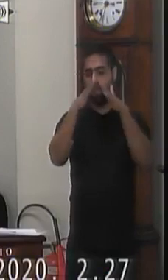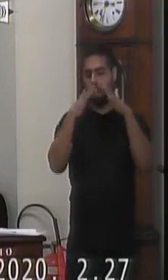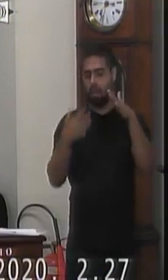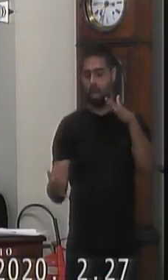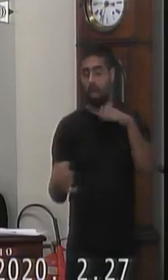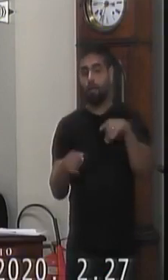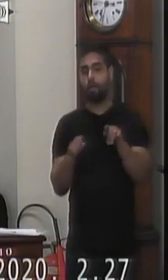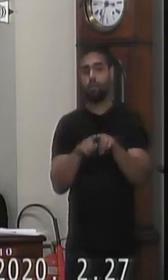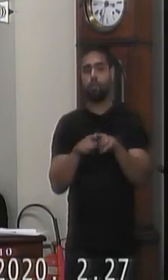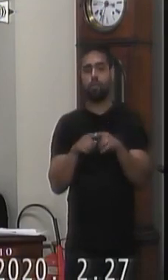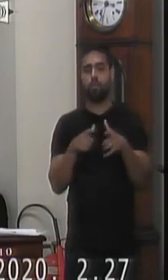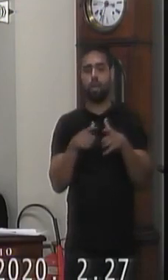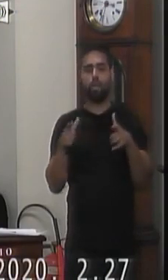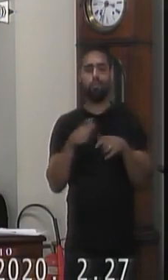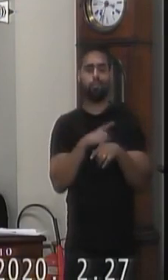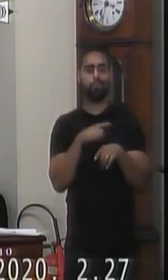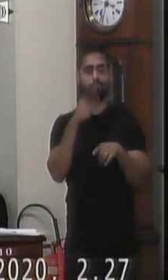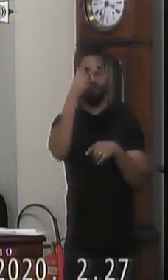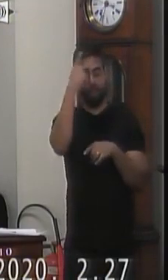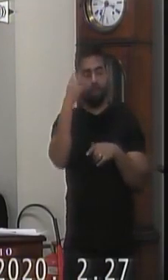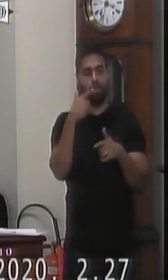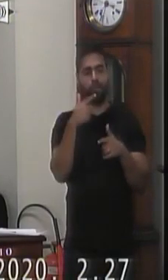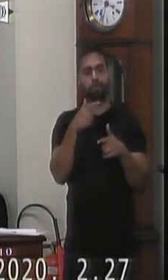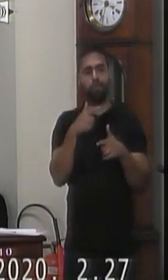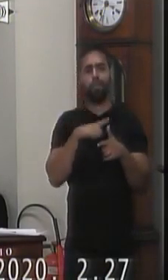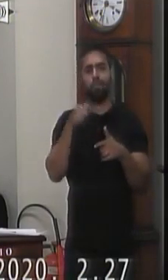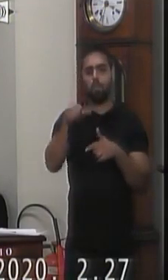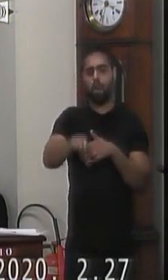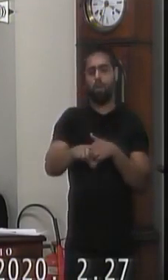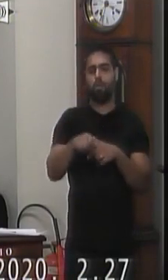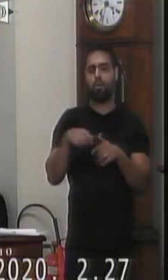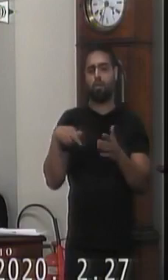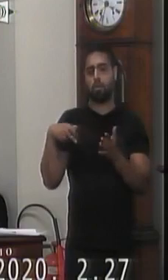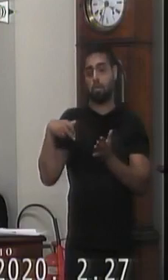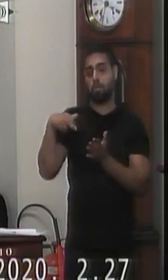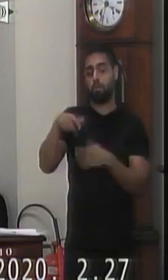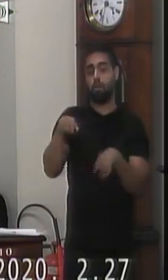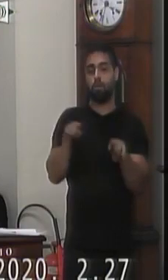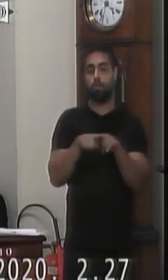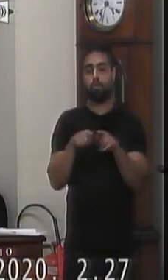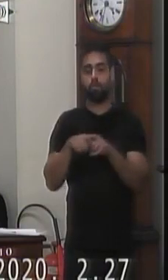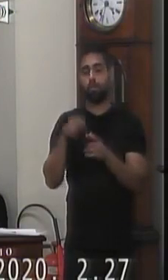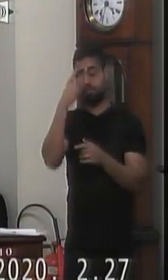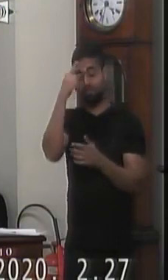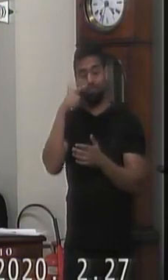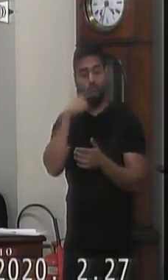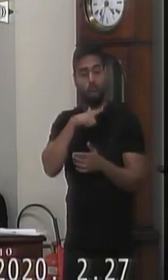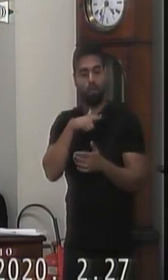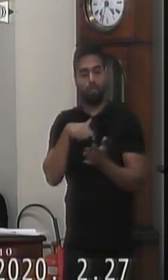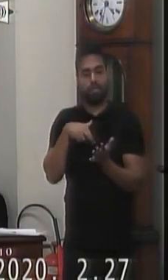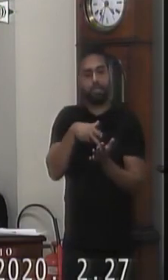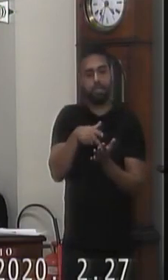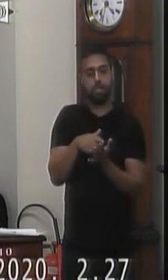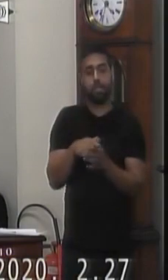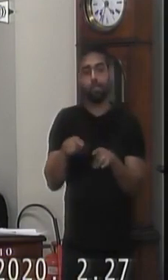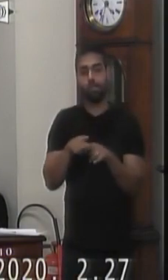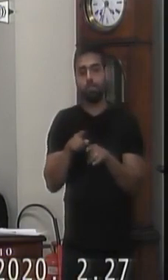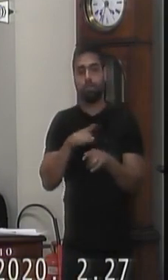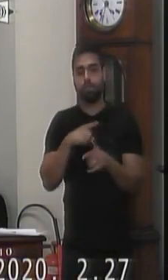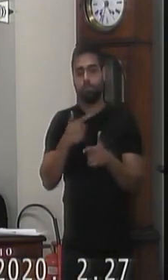da grande quantidade de barro existente, prejudicando assim o trânsito de pedestres e comprometendo a circulação de pessoas com dificuldade de